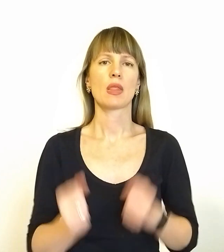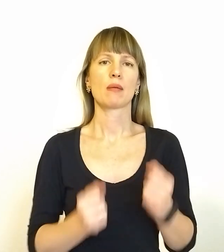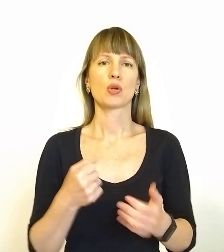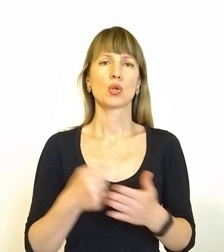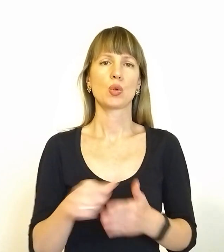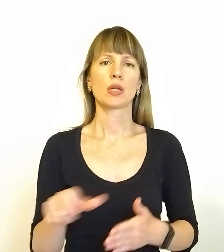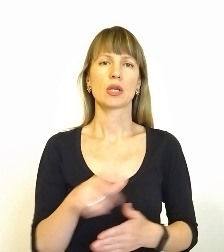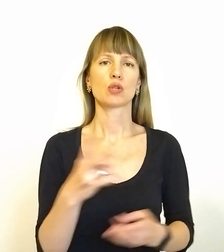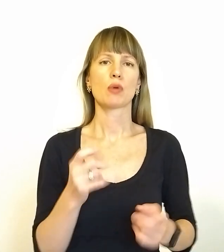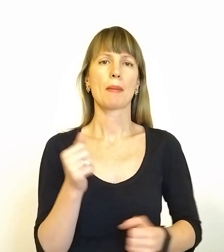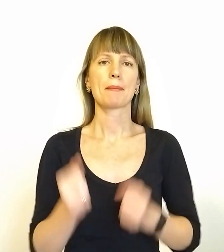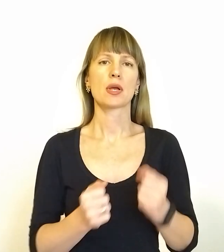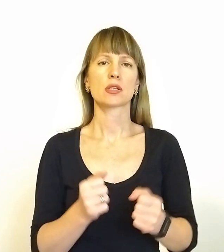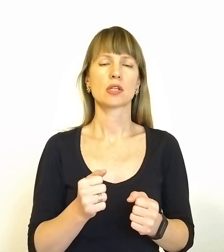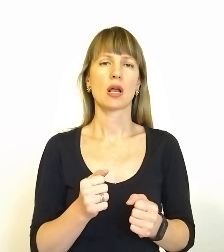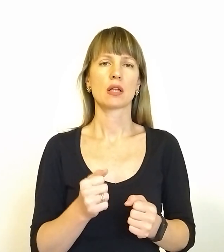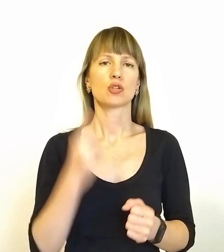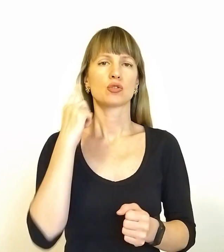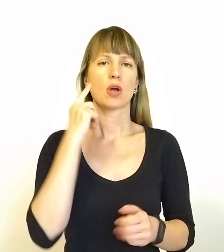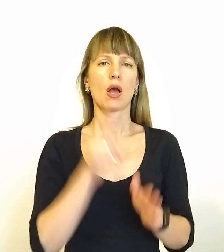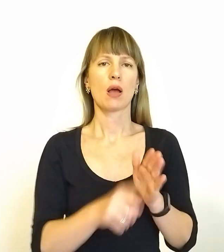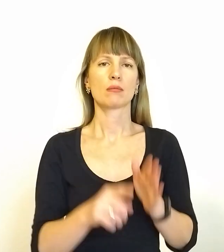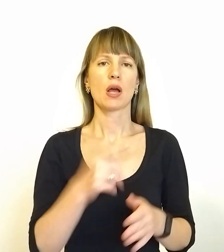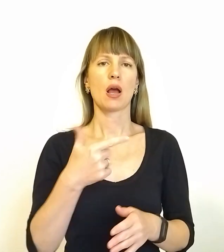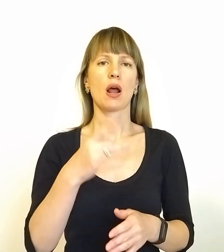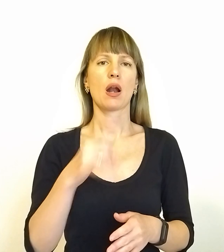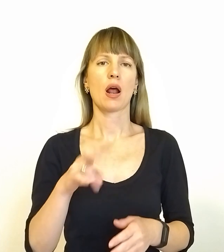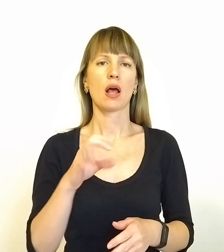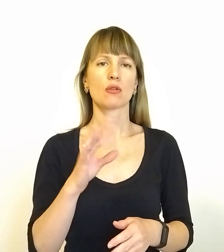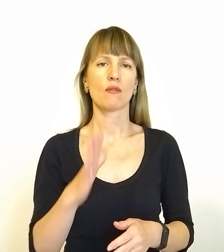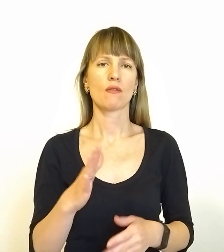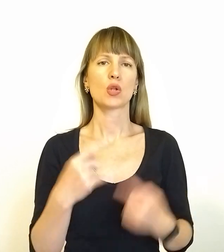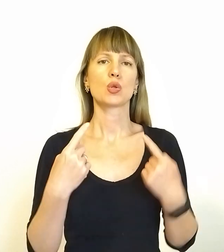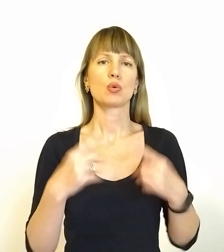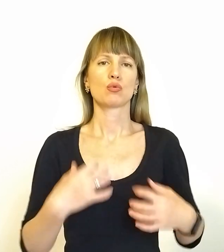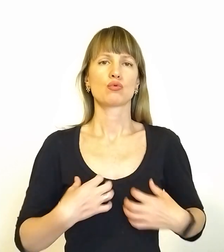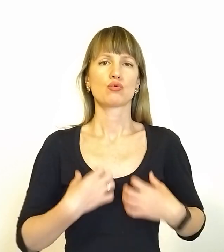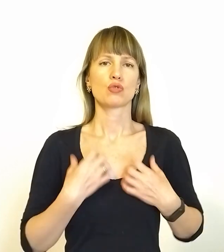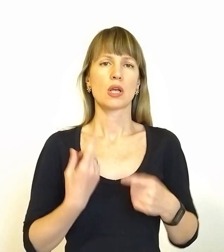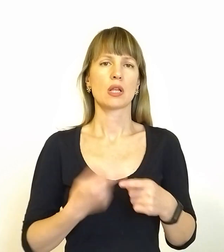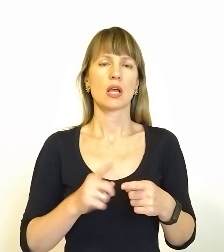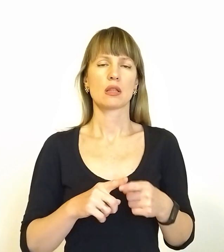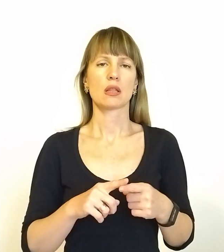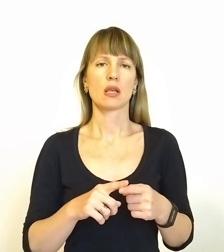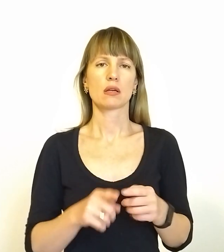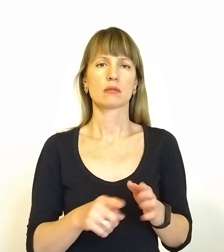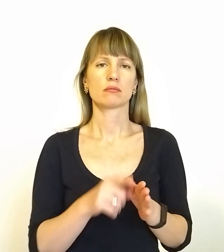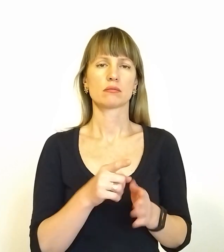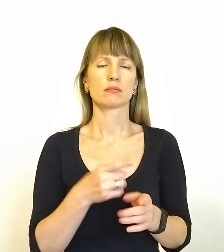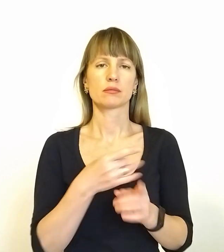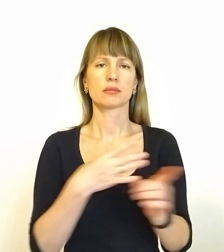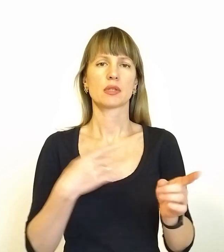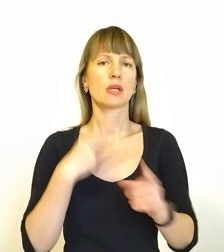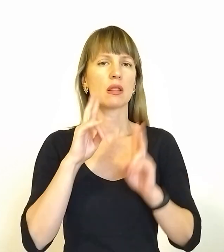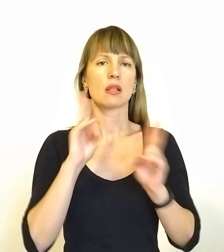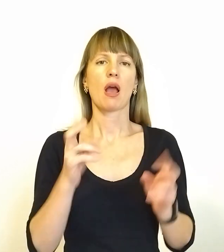реки, треба біжати під обстрелами градів, Других ужасних цих конструкцій. Я не знаю, як вони називаються.